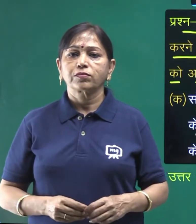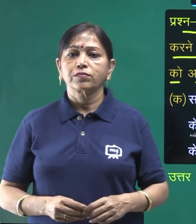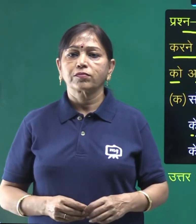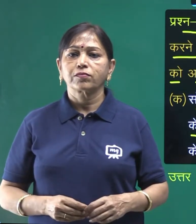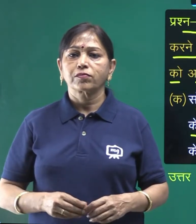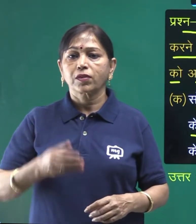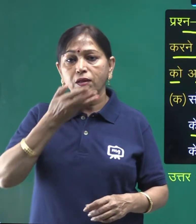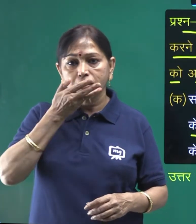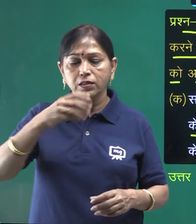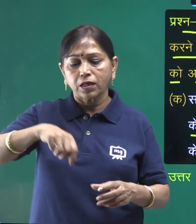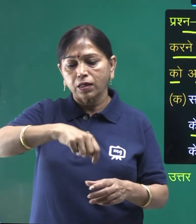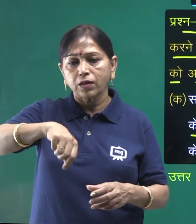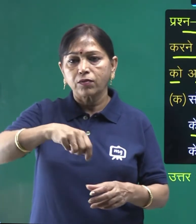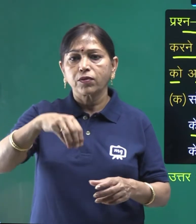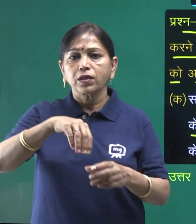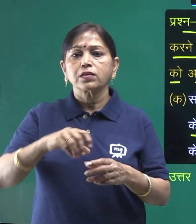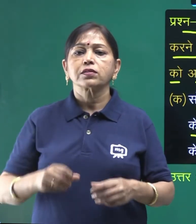जल के विलयन से